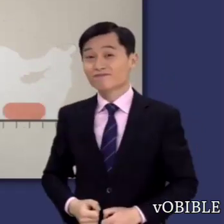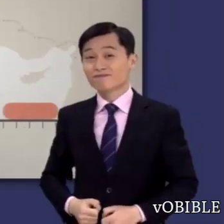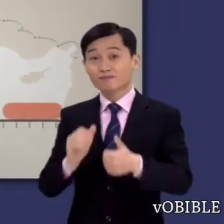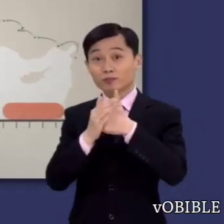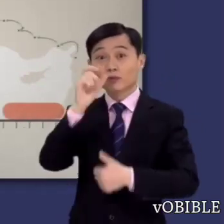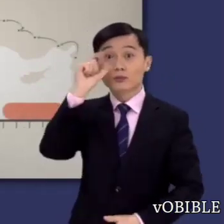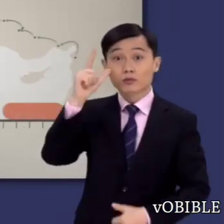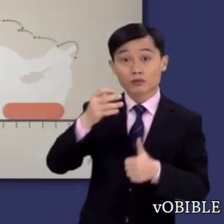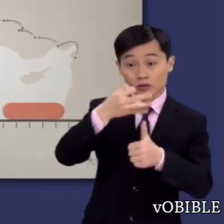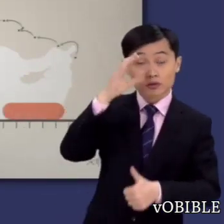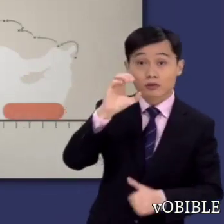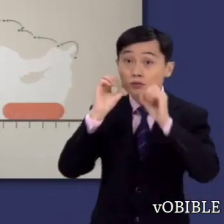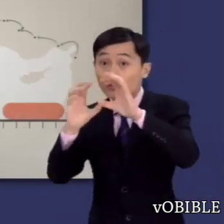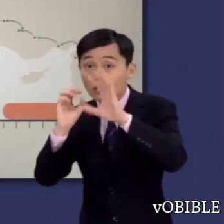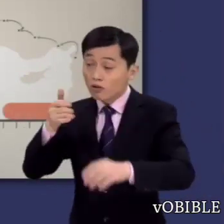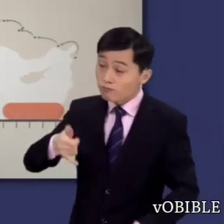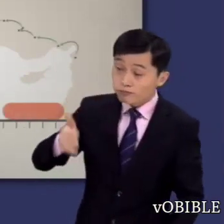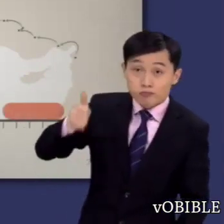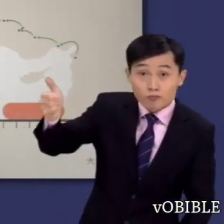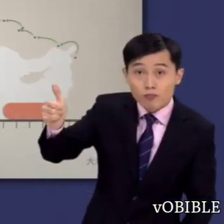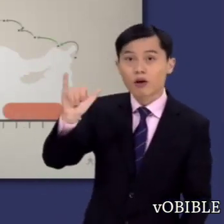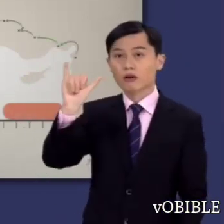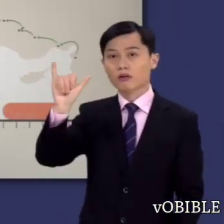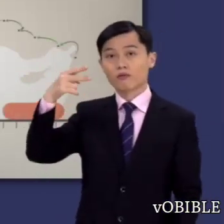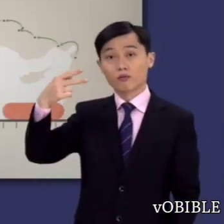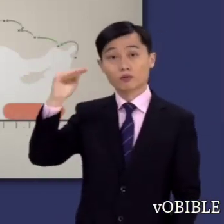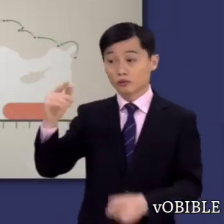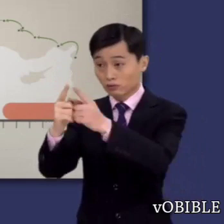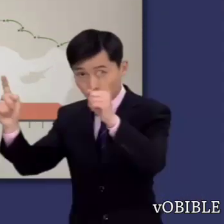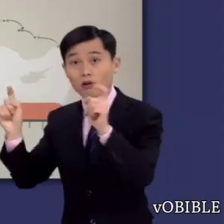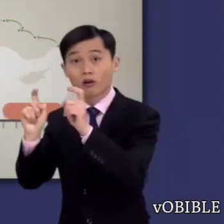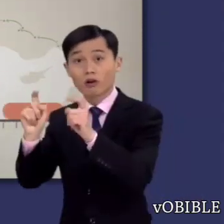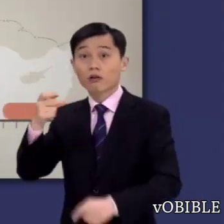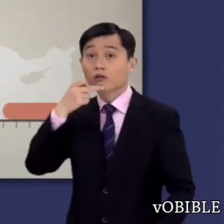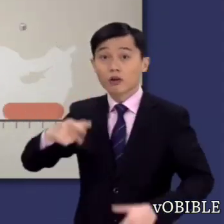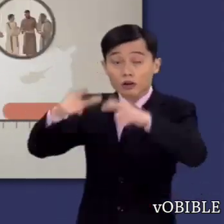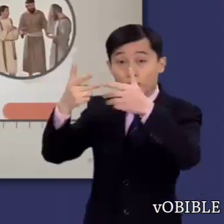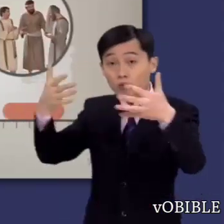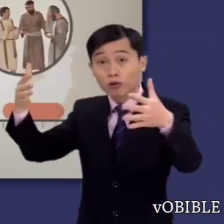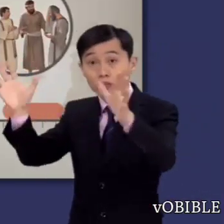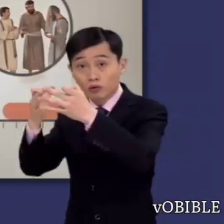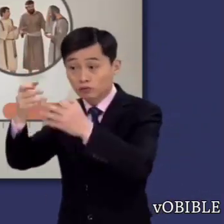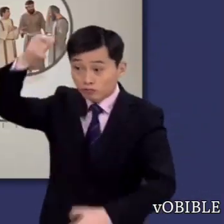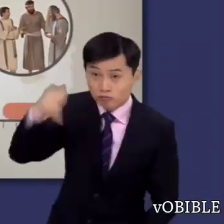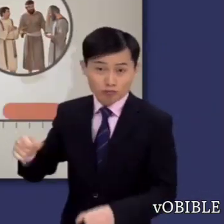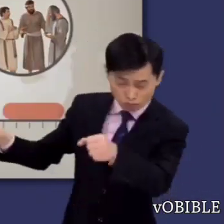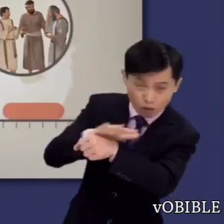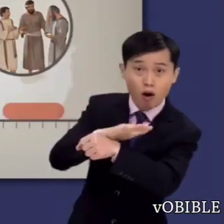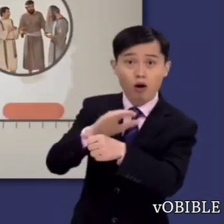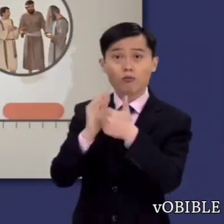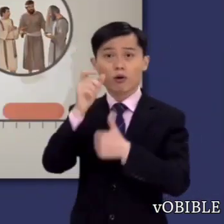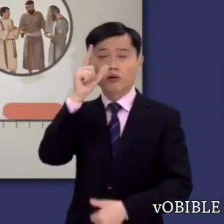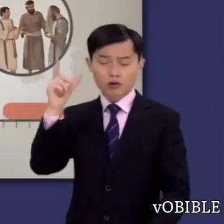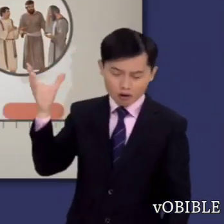第三次传道旅程期间，保罗在以弗所收到来自哥林多的信，信中提到会众发生不好的